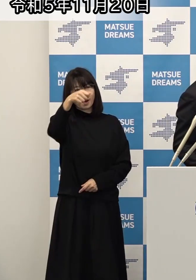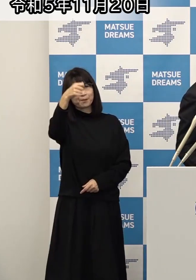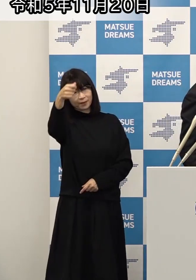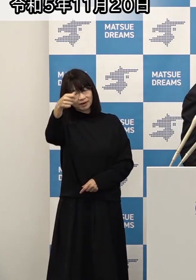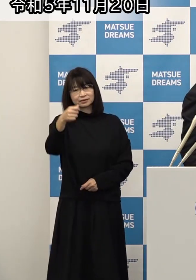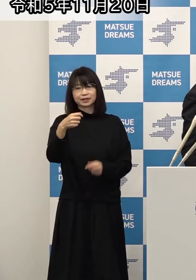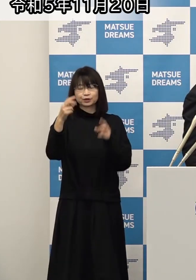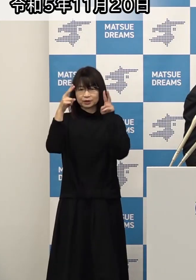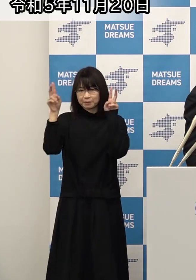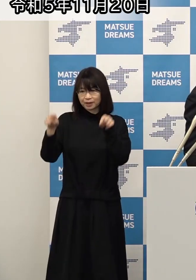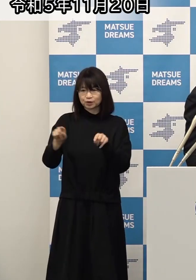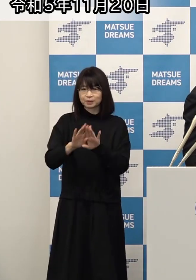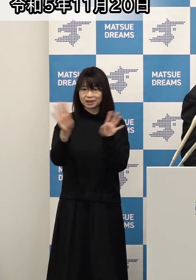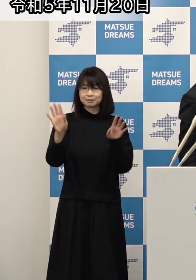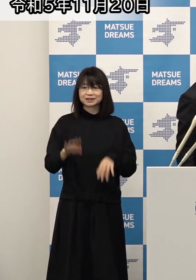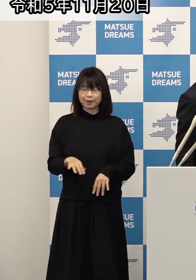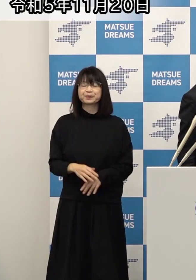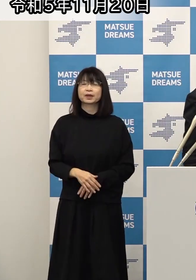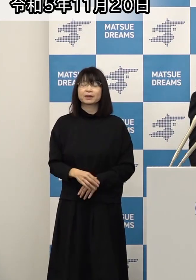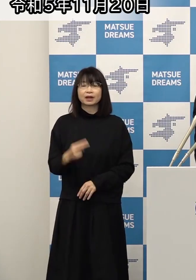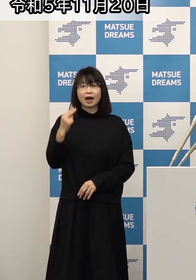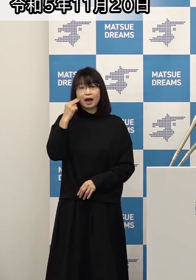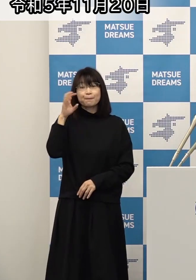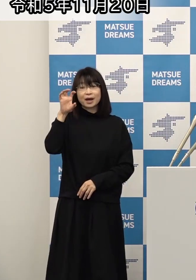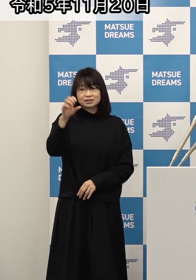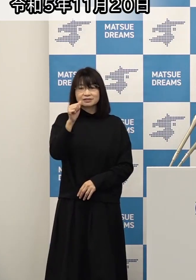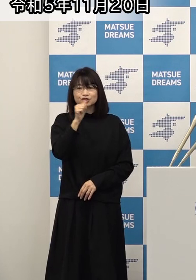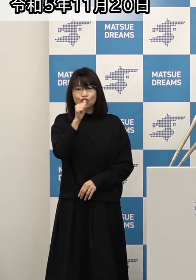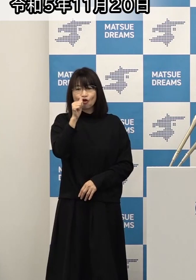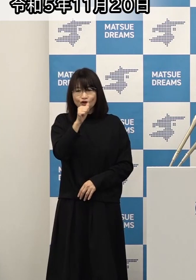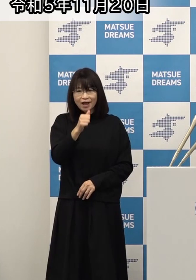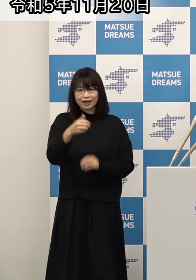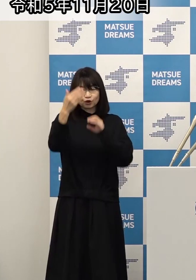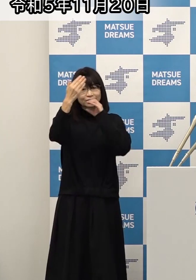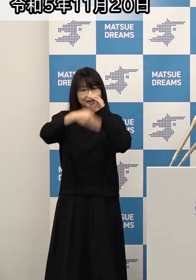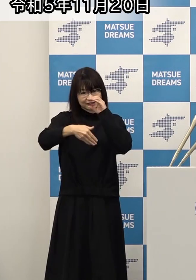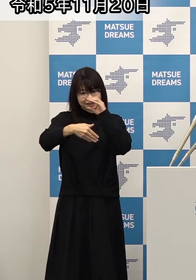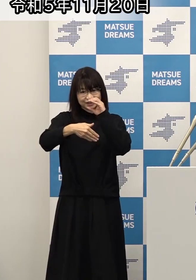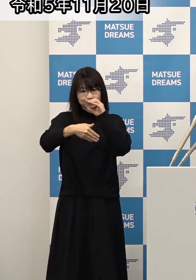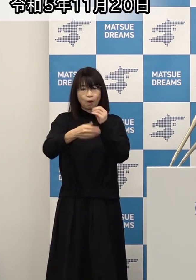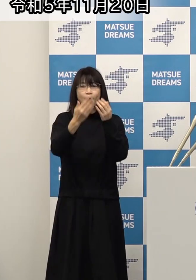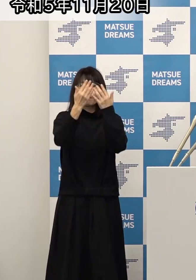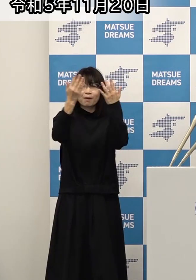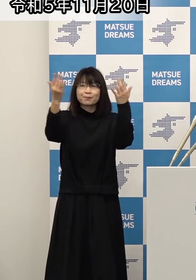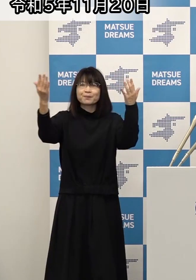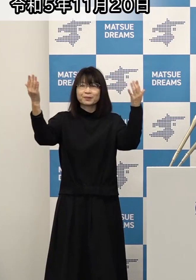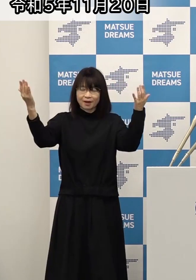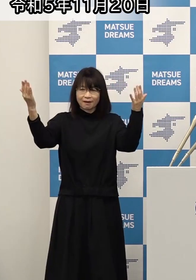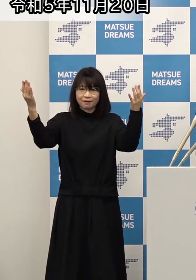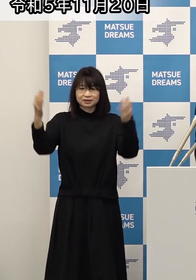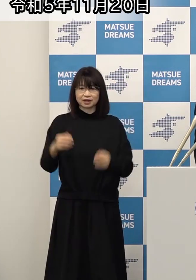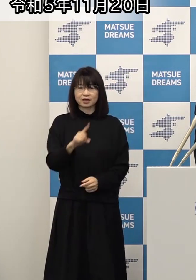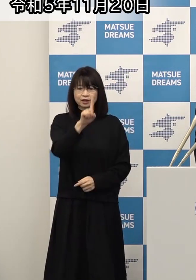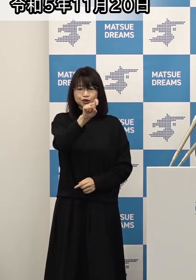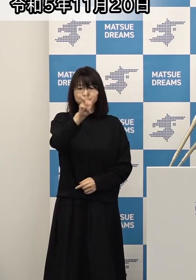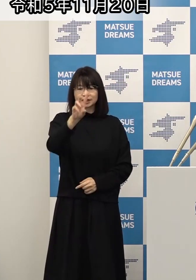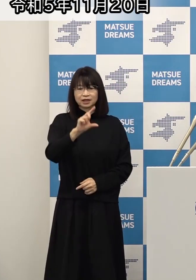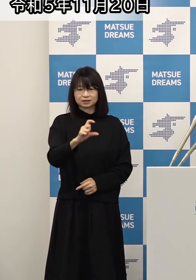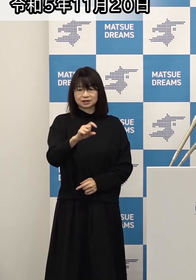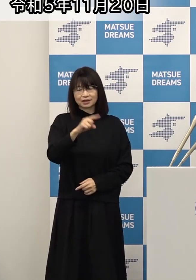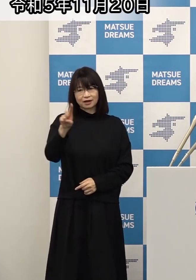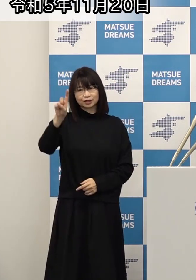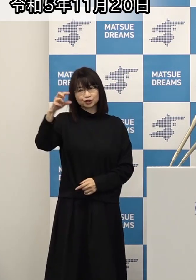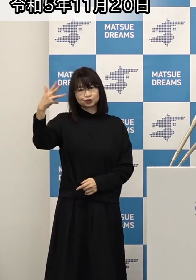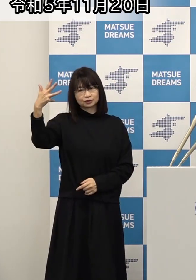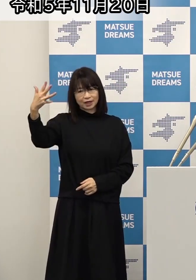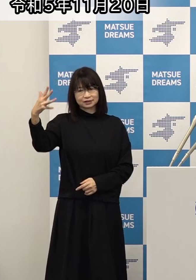ました。そして松江を紹介する写真をですね、たくさん持っていきまして、この展示をこの13日から18日